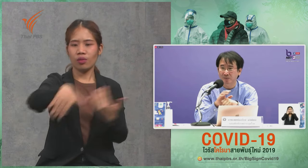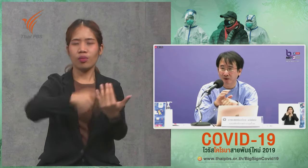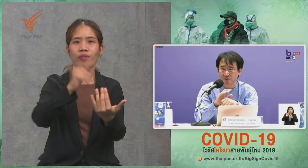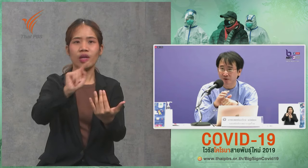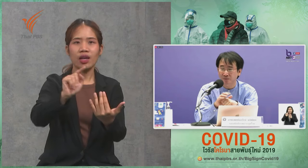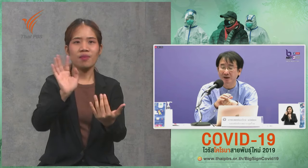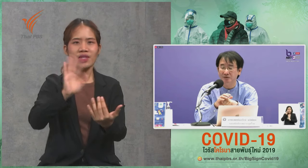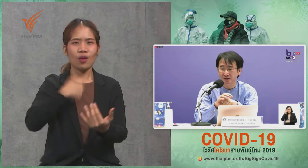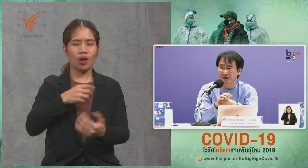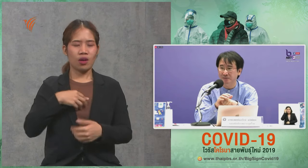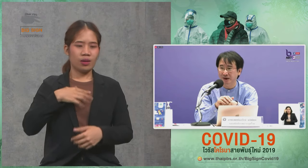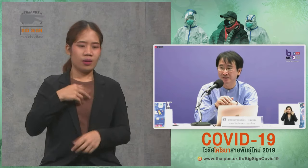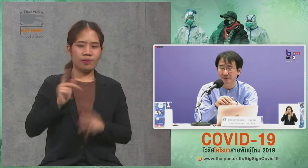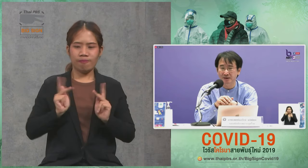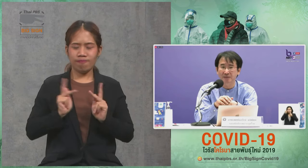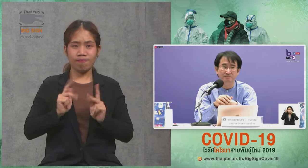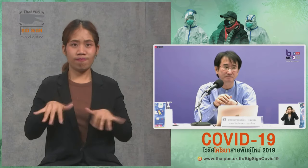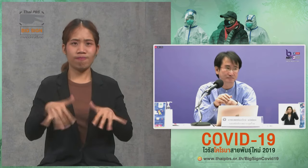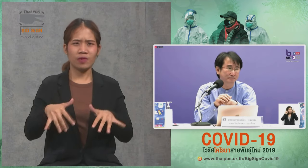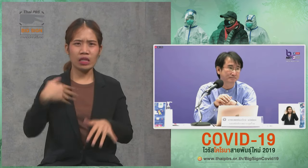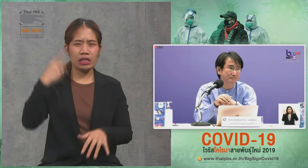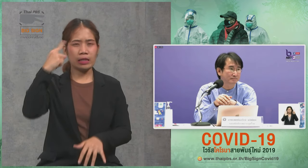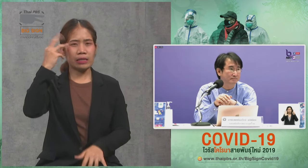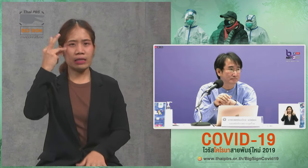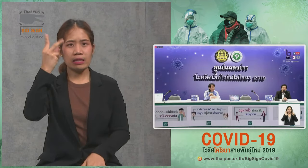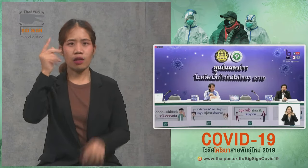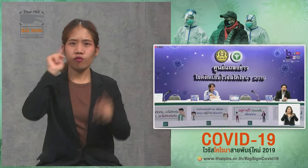ให้เกิดความกังวลมากจนเกินไปนะครับ